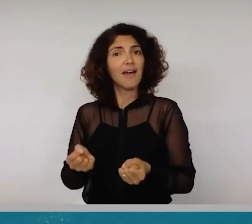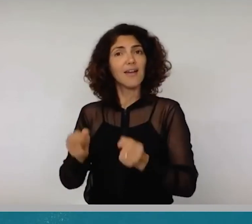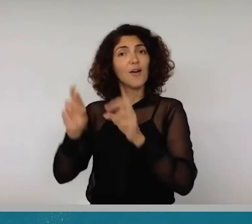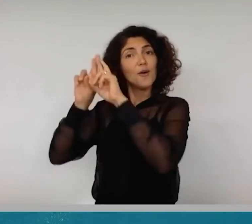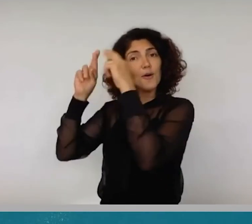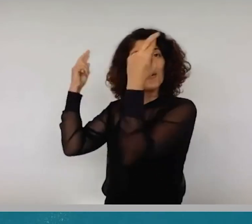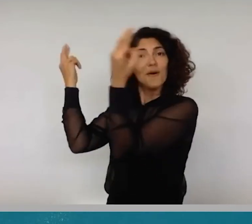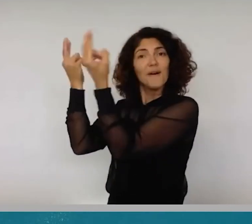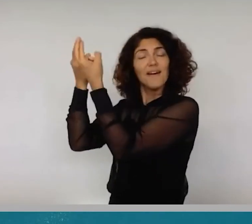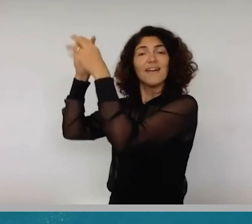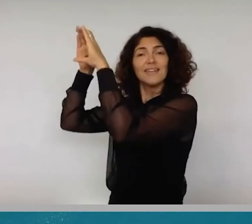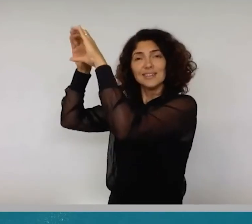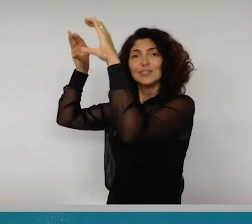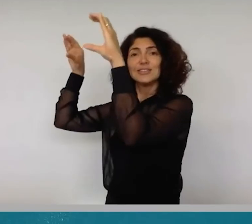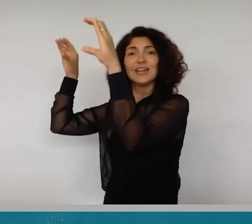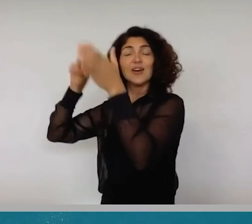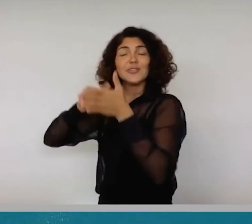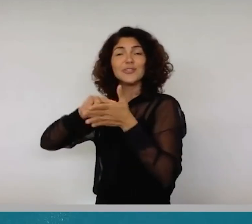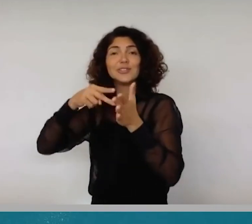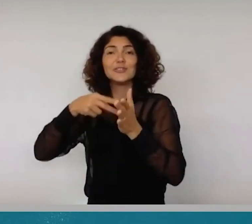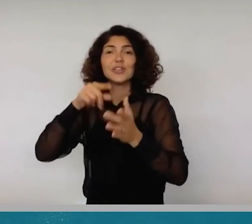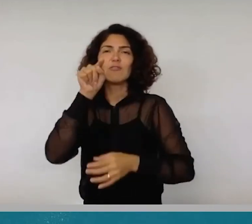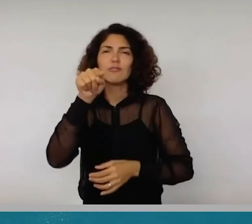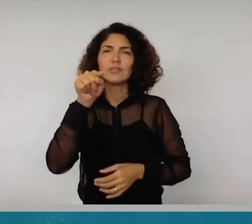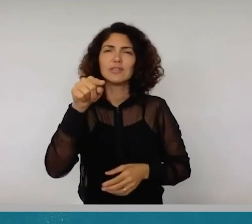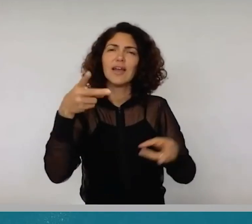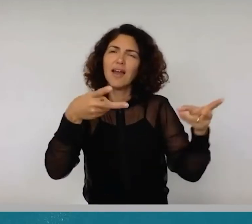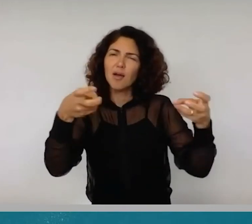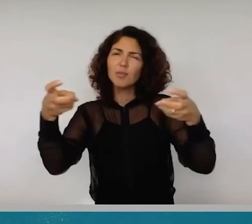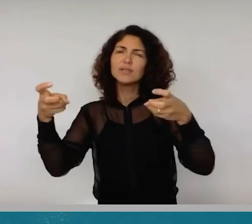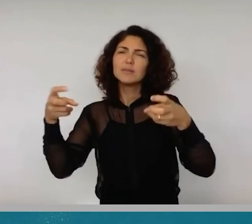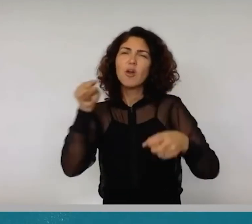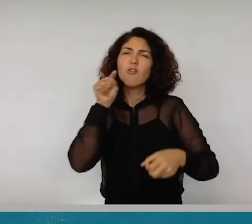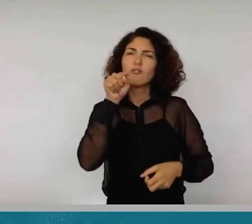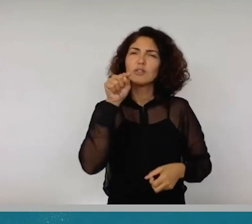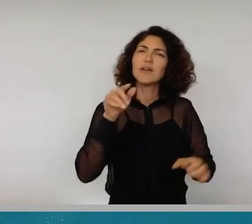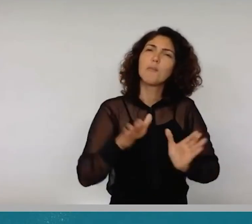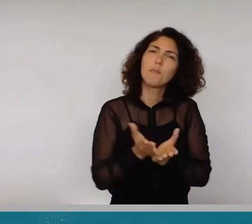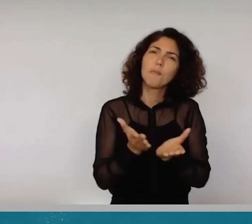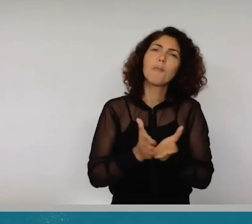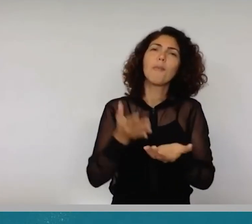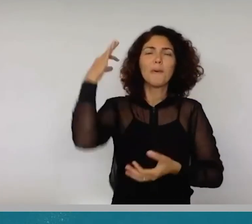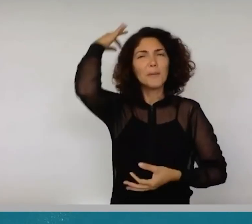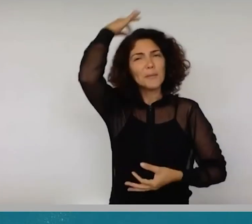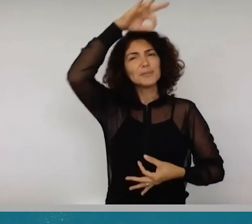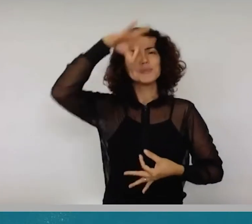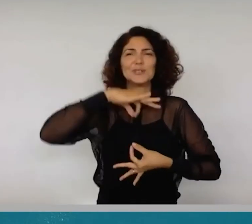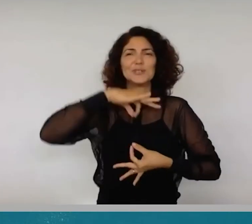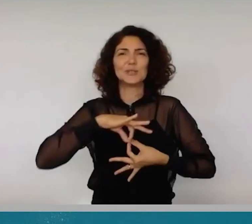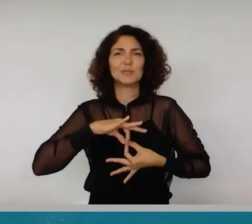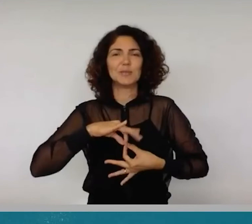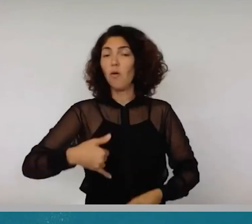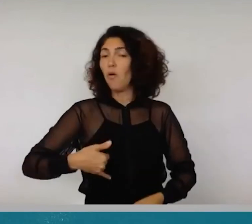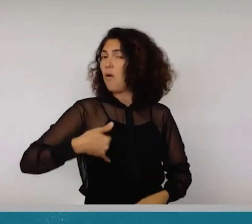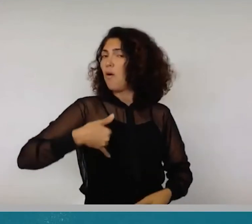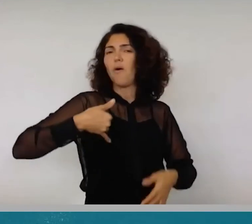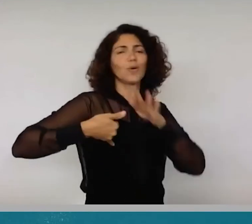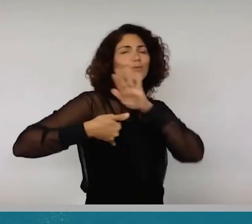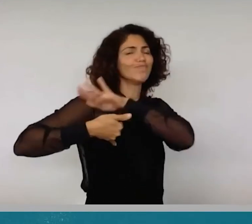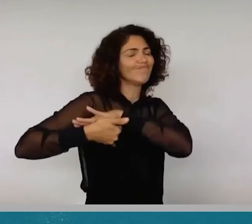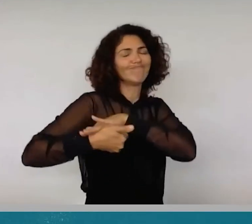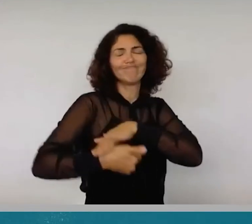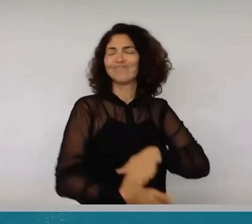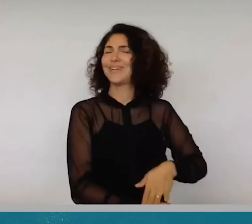Você não é mais arrogante para com Deus, você não é mais presunçoso, achando que você é alguma